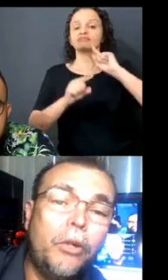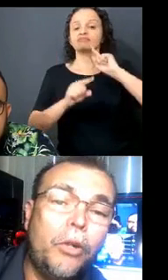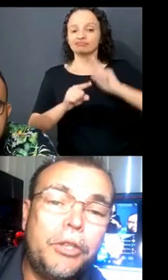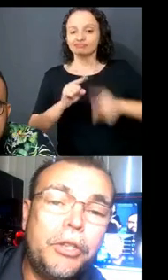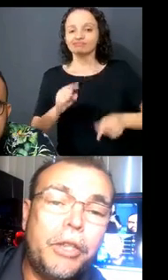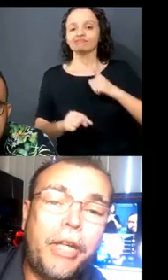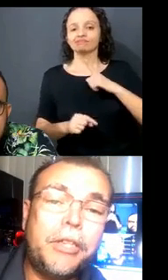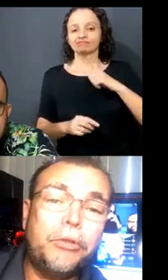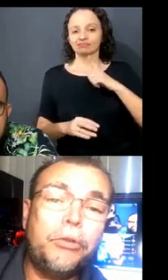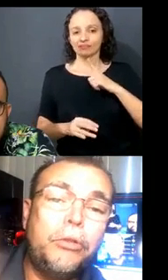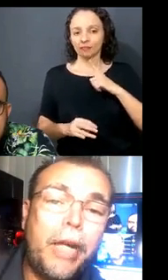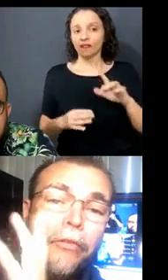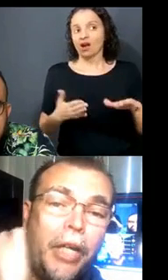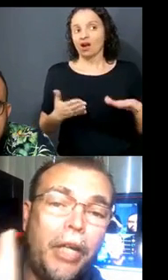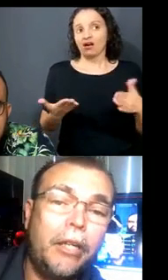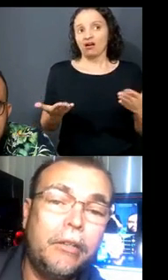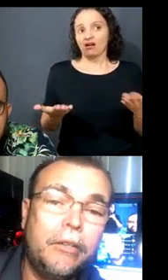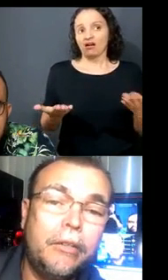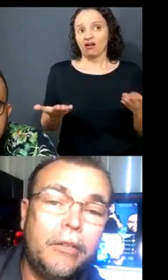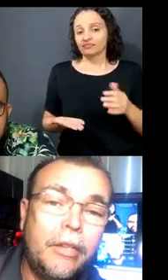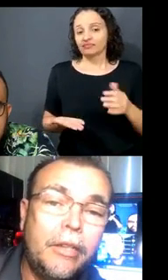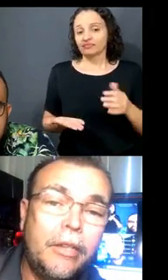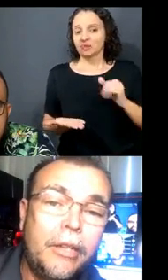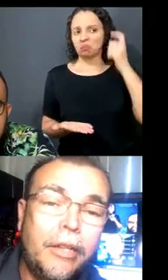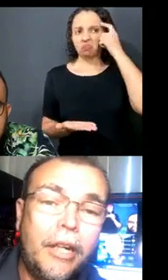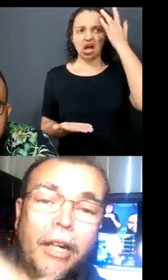é melhor do que hoje, que vai ser tudo maravilha,